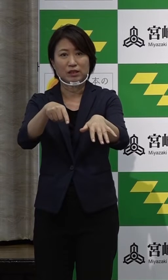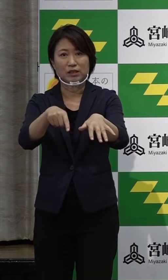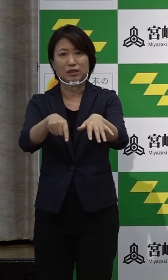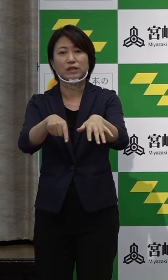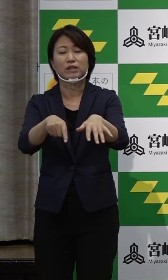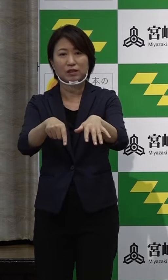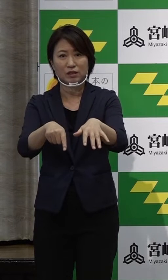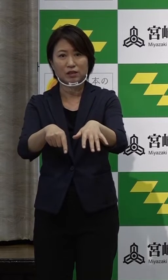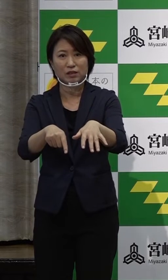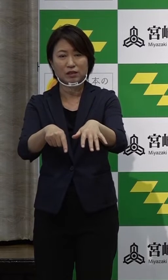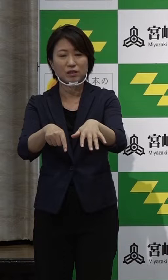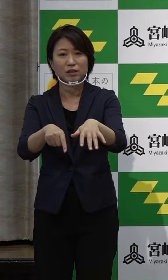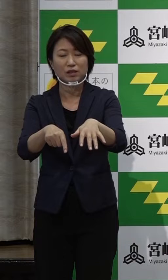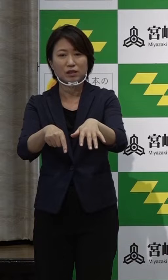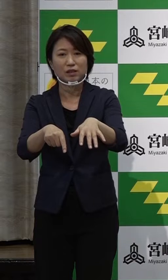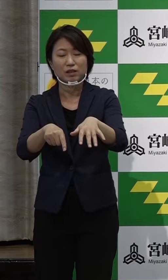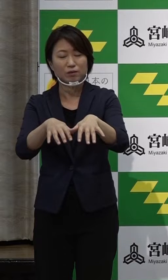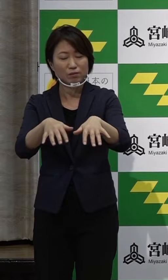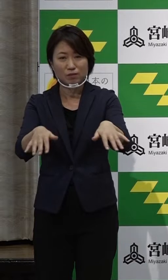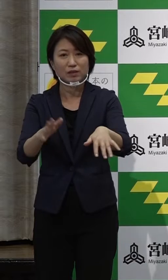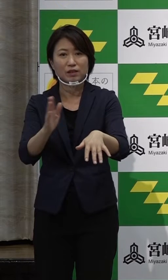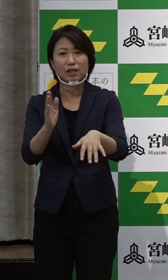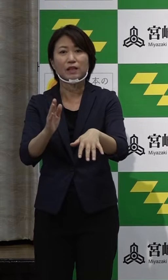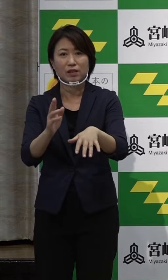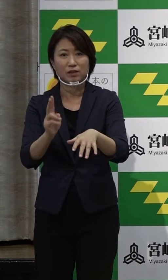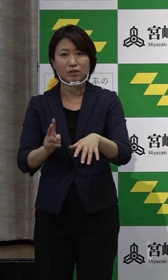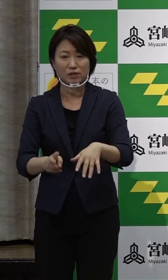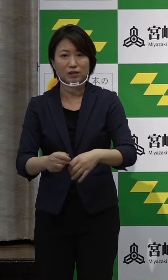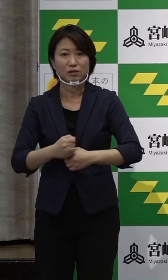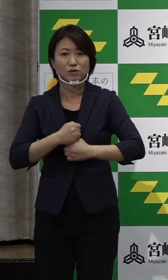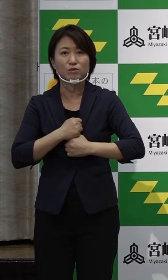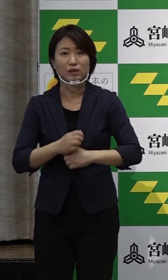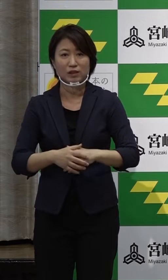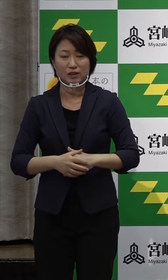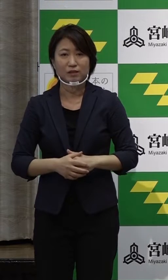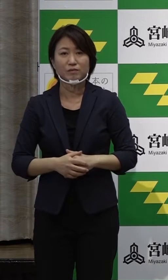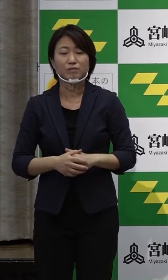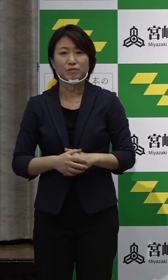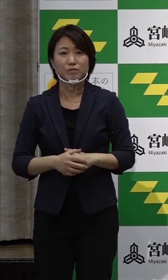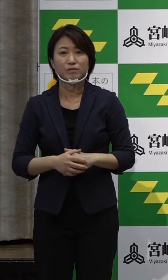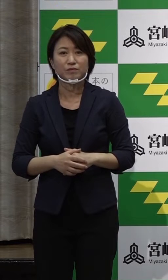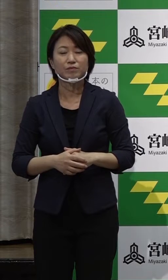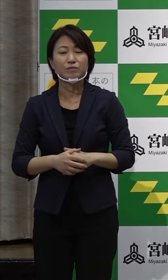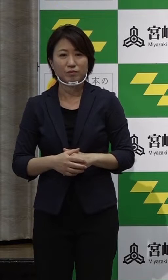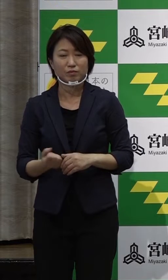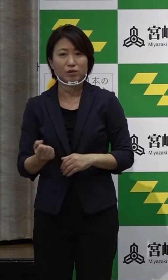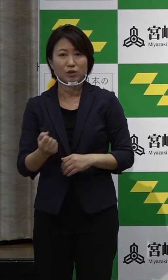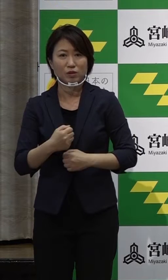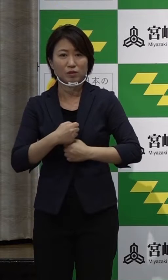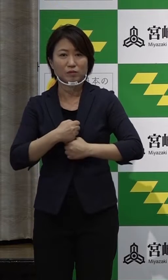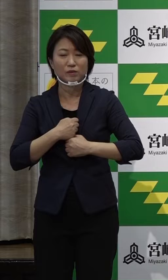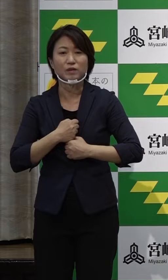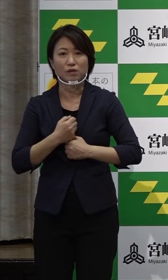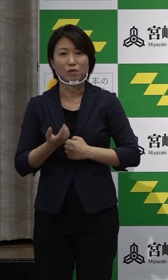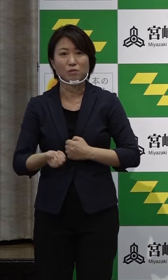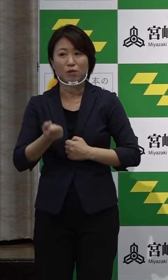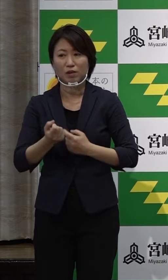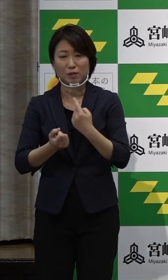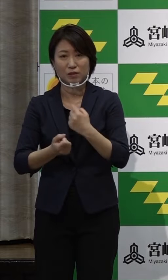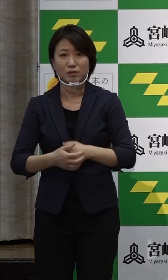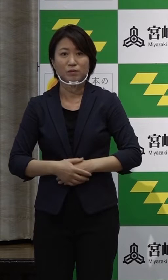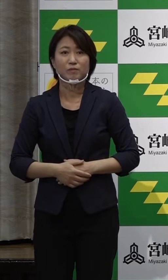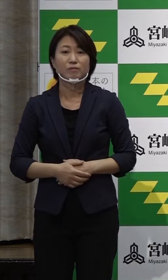それが本格化をしかねない状況にあるというところをですね、強い危機感を持って受け止めております